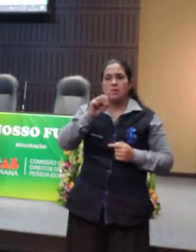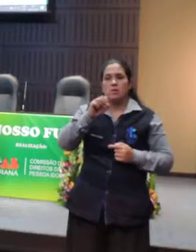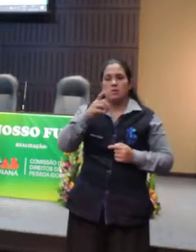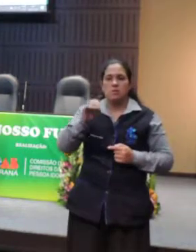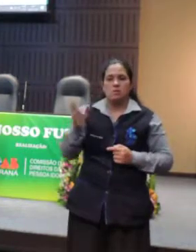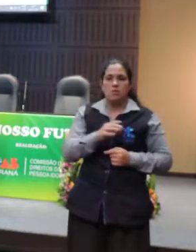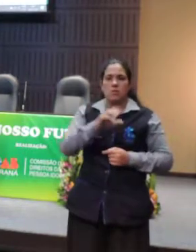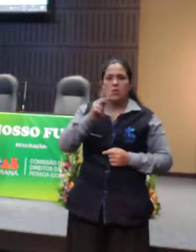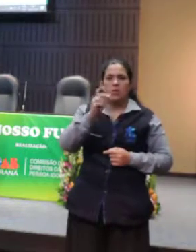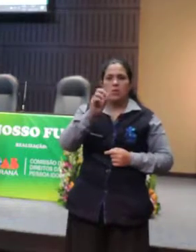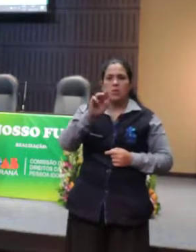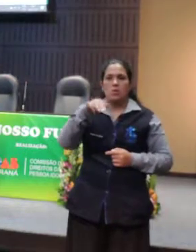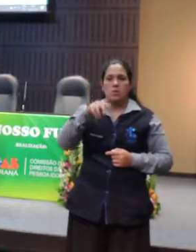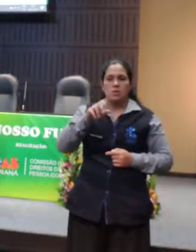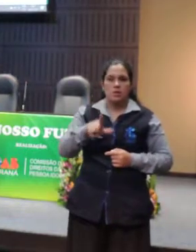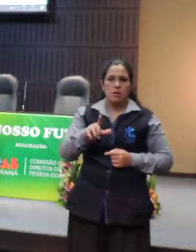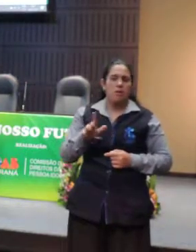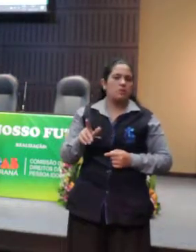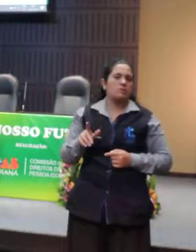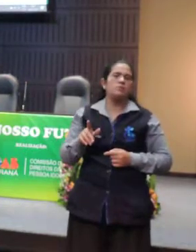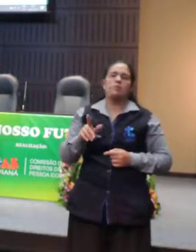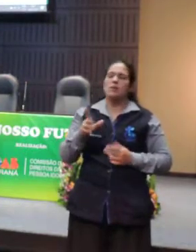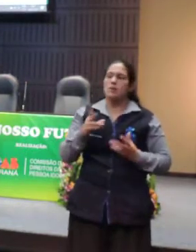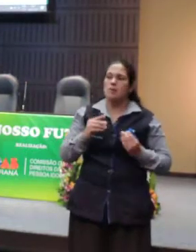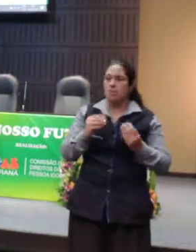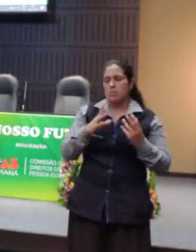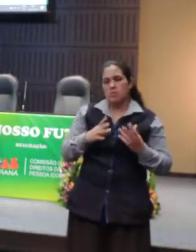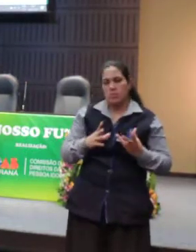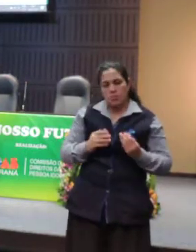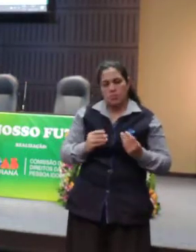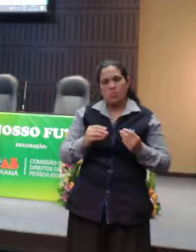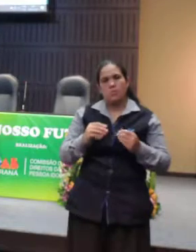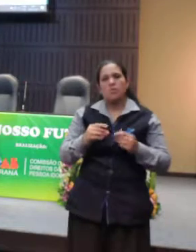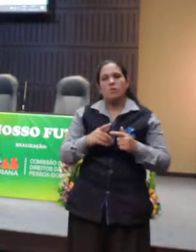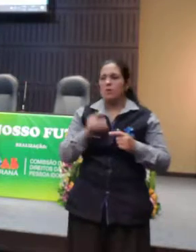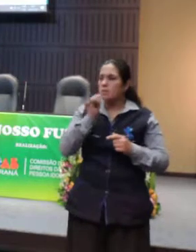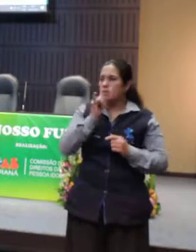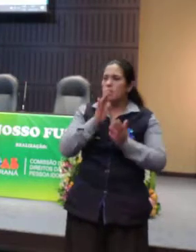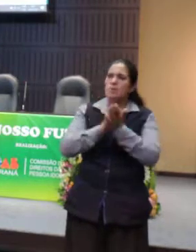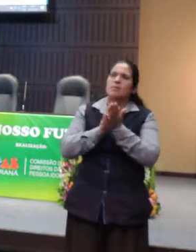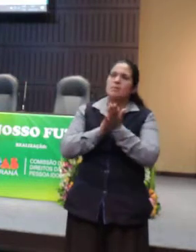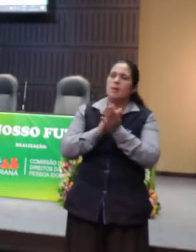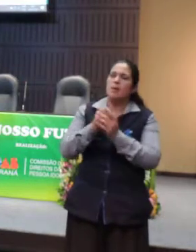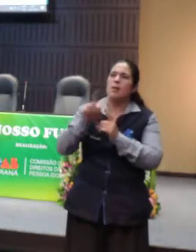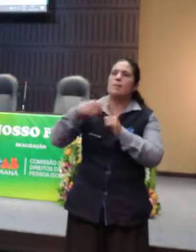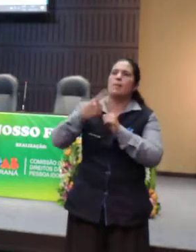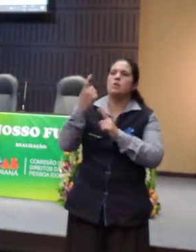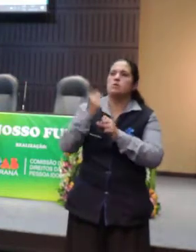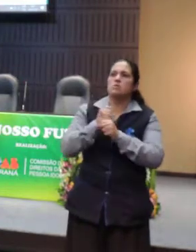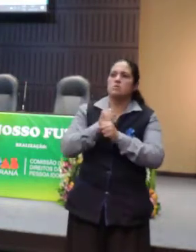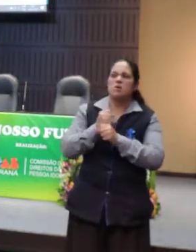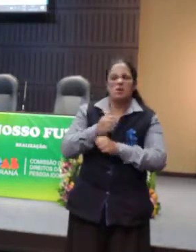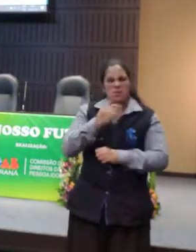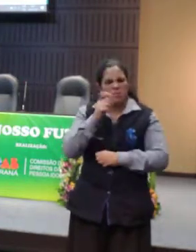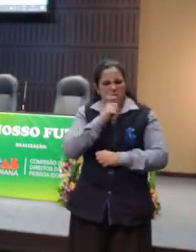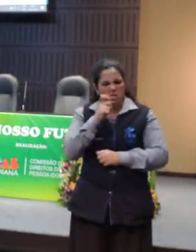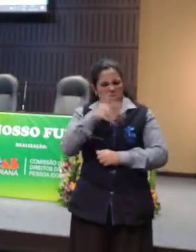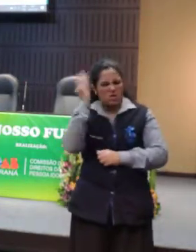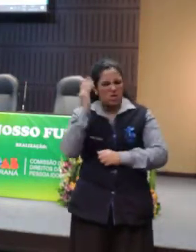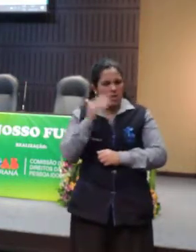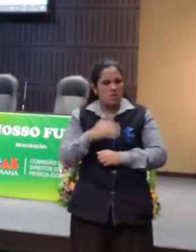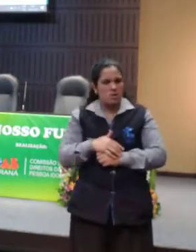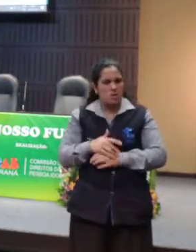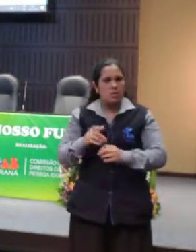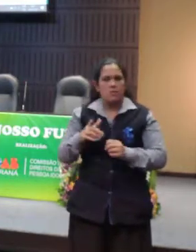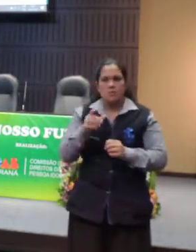25 anos. Essa história de mais um ano de vida não, é menos um ano. Essa história de bater palma para mais um ano. Mais um ano, cacete, você